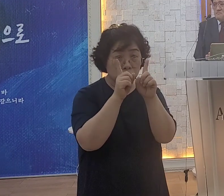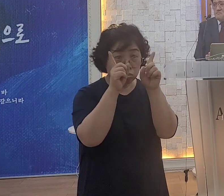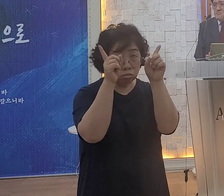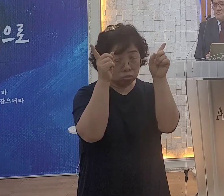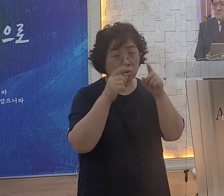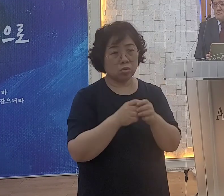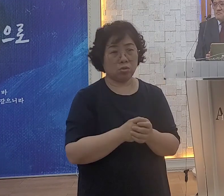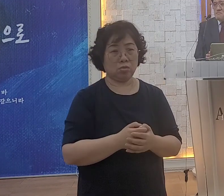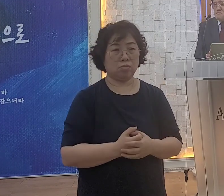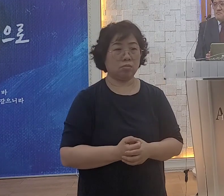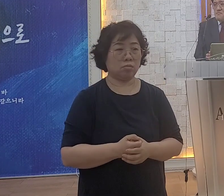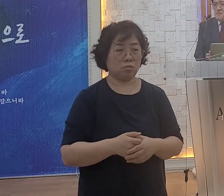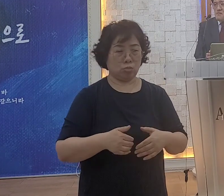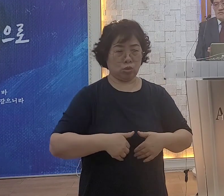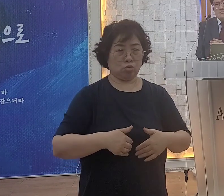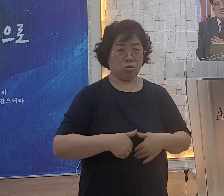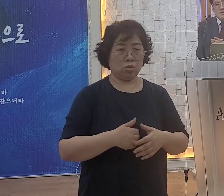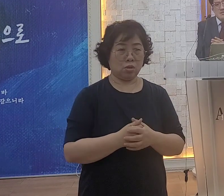거예요.